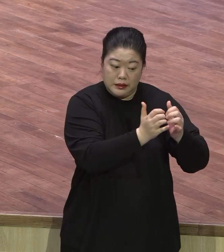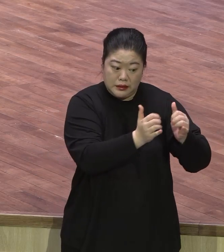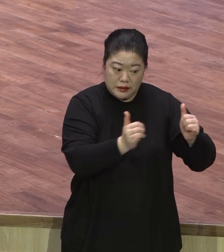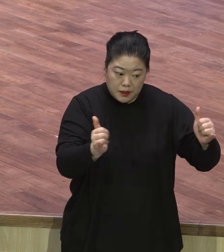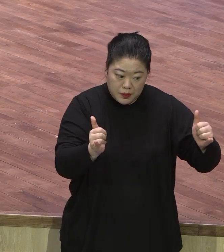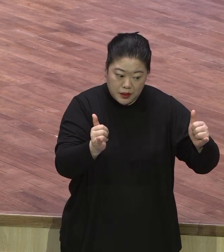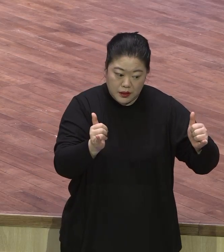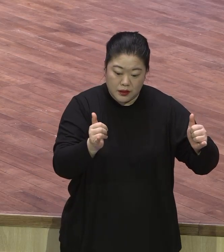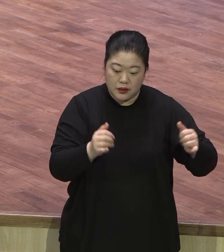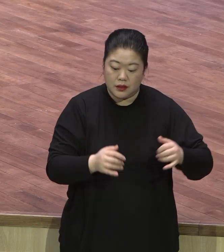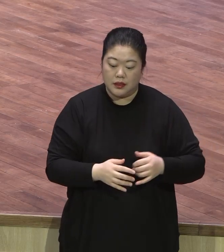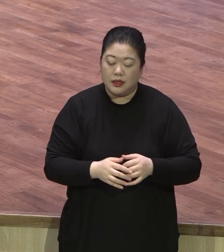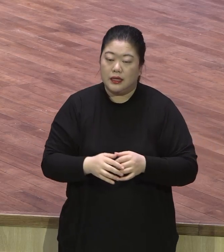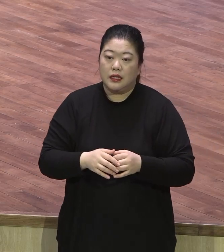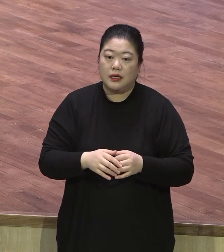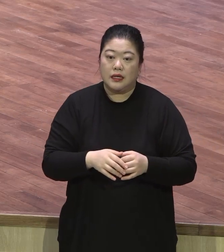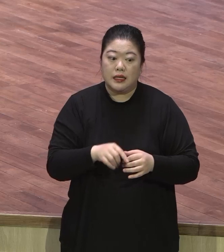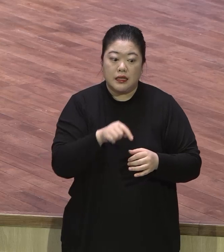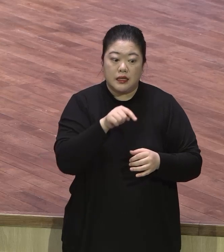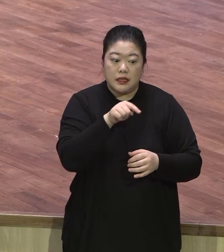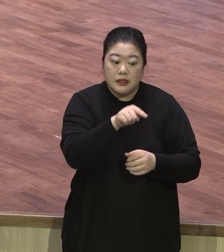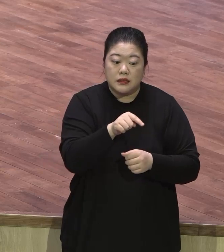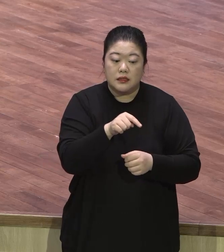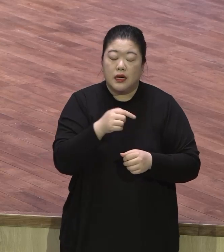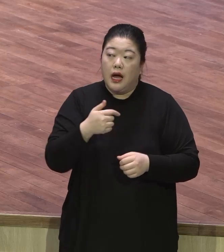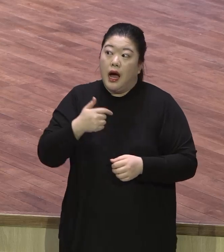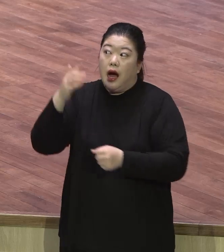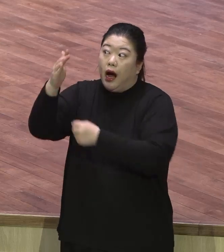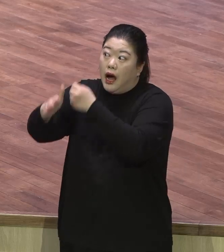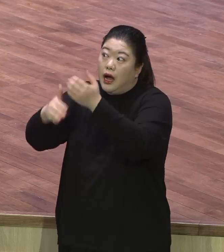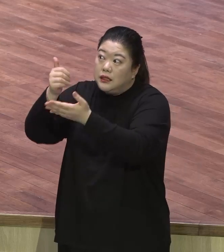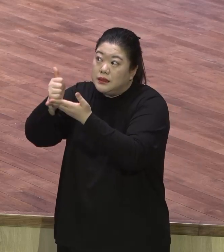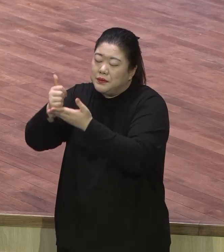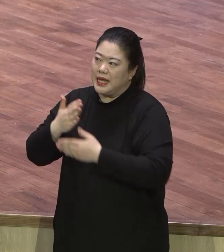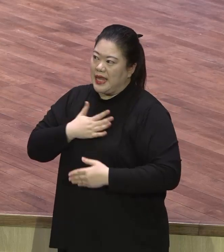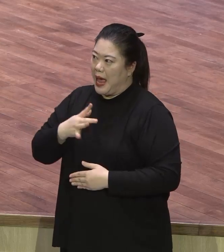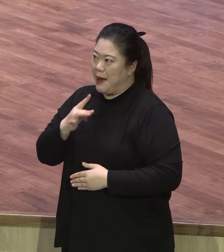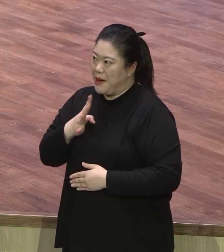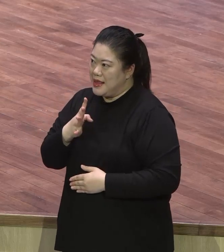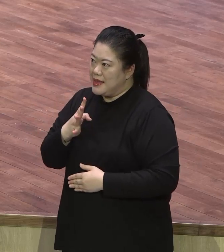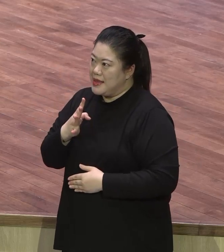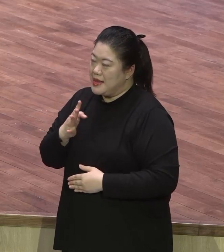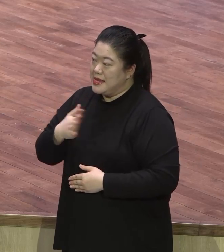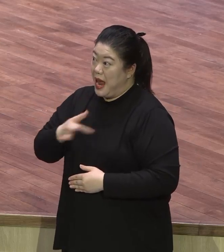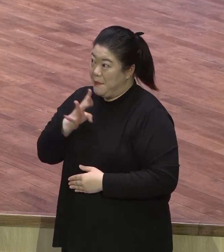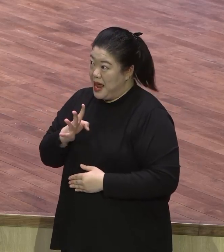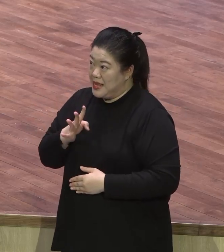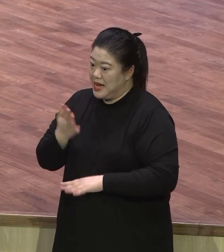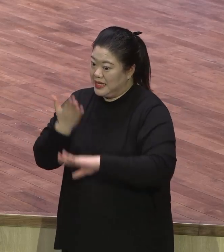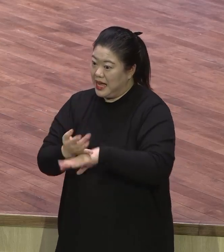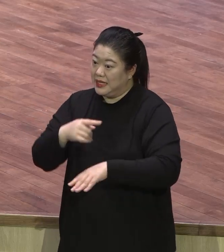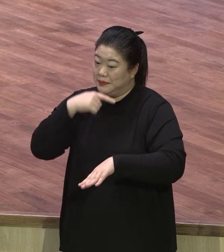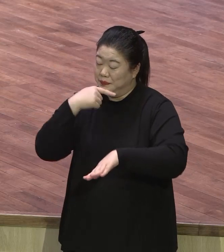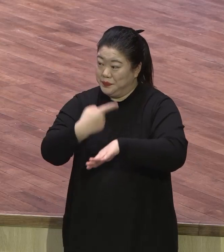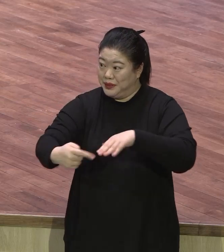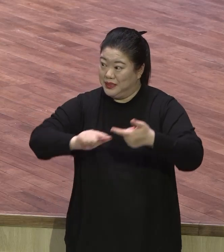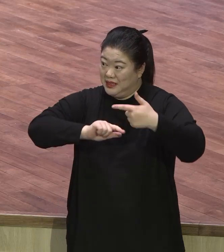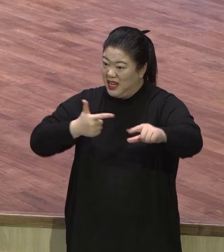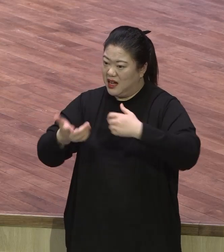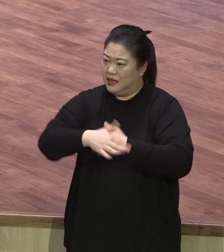하나님이 선택해서 살려준 게 아니라 너희들도 살고 다른 나라도 살려라 내가 있다는